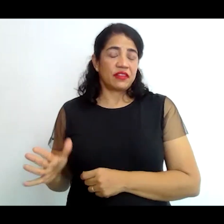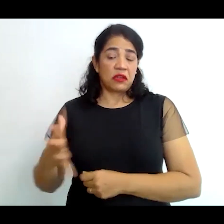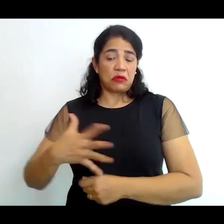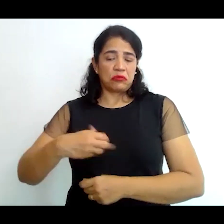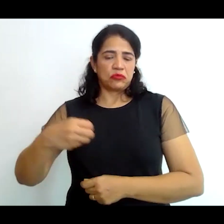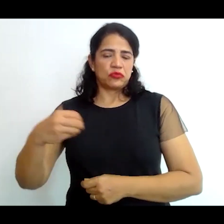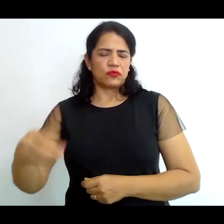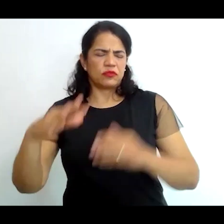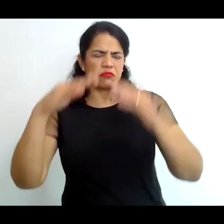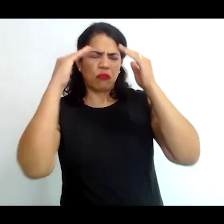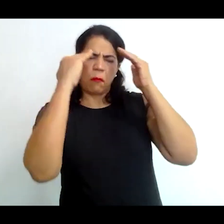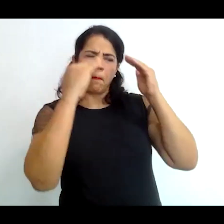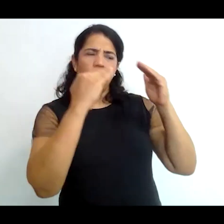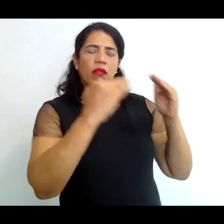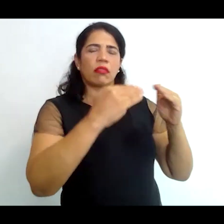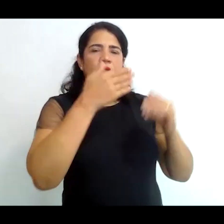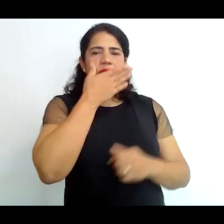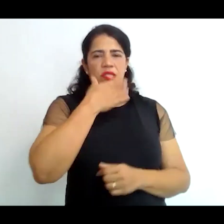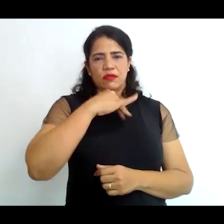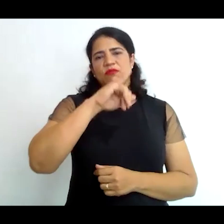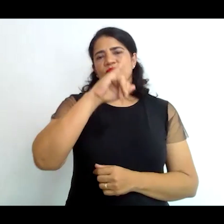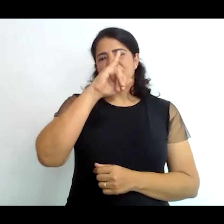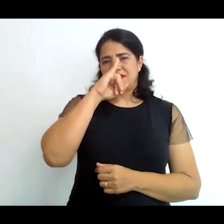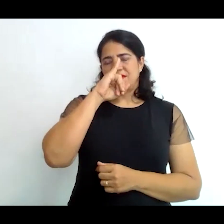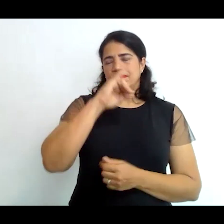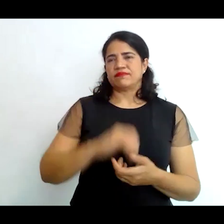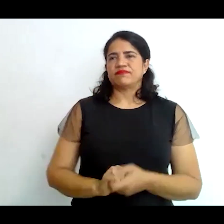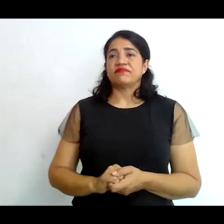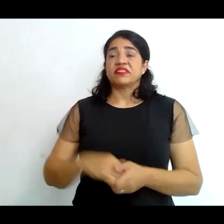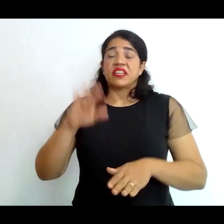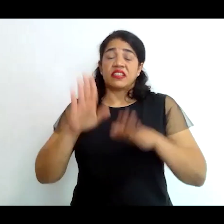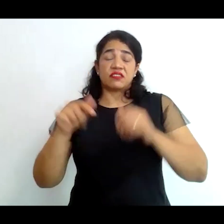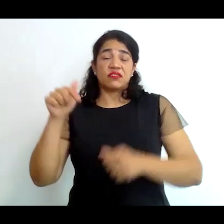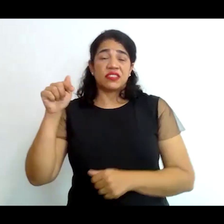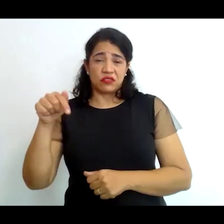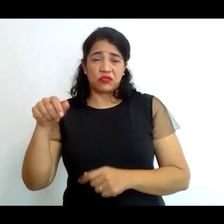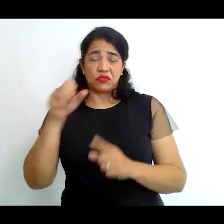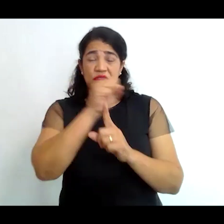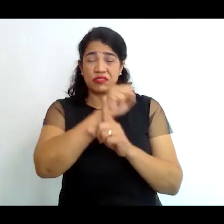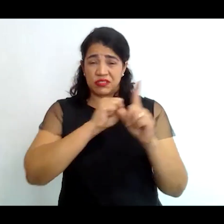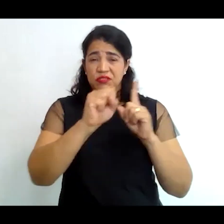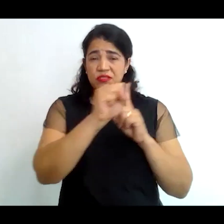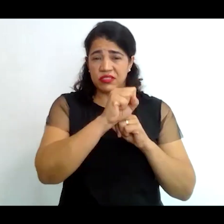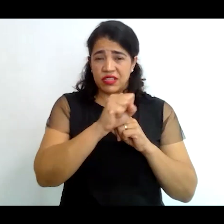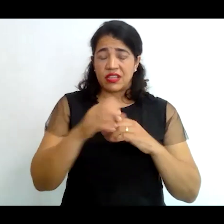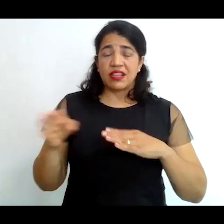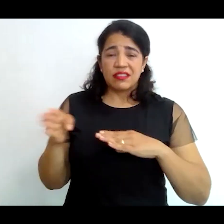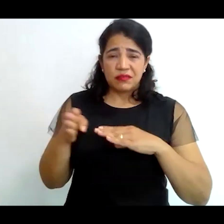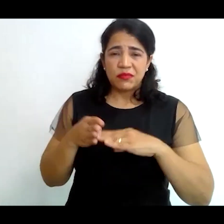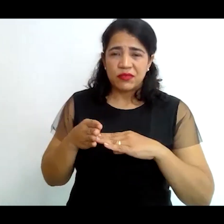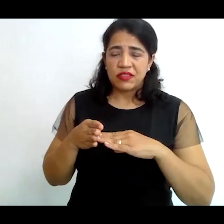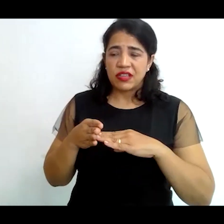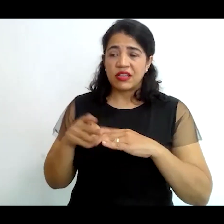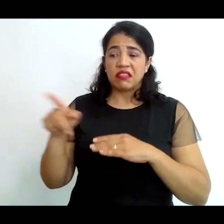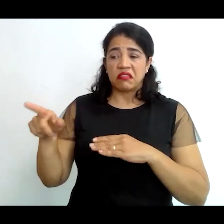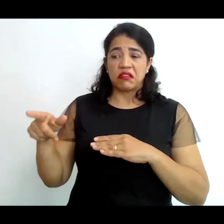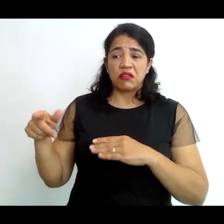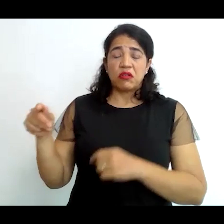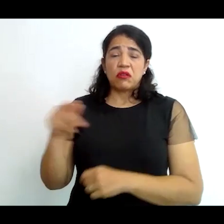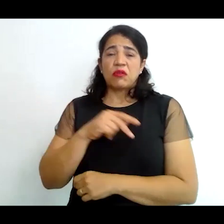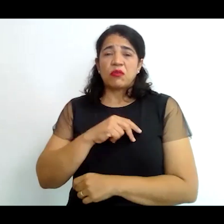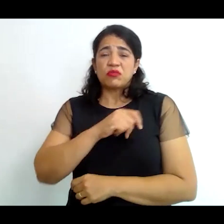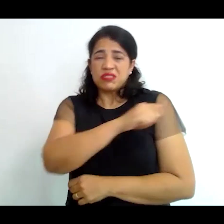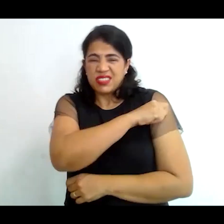né? Hoje os alunos batem na professora, né? É isso? Então, irmãos, infelizmente nós chegamos nesse